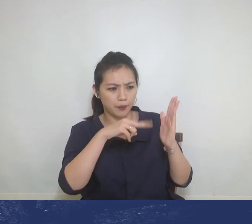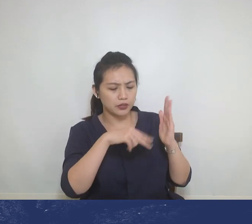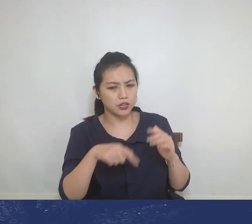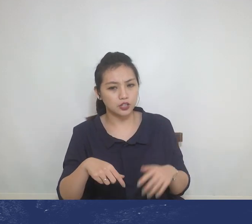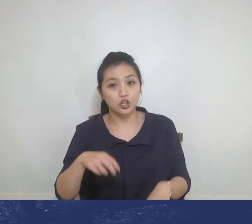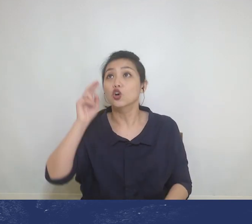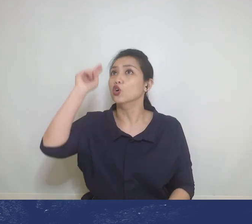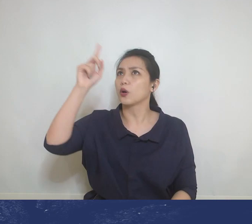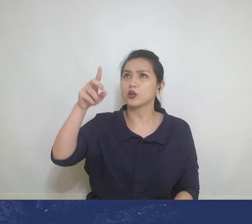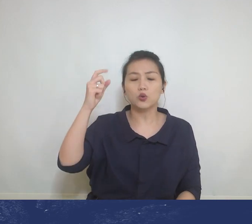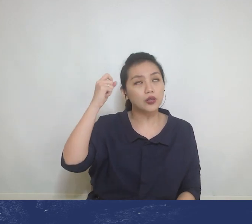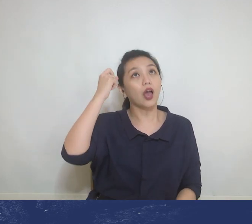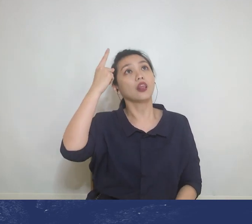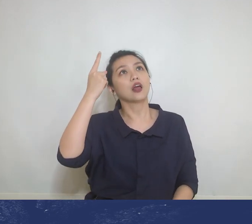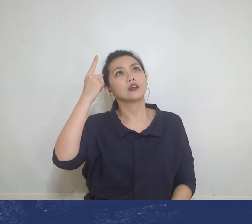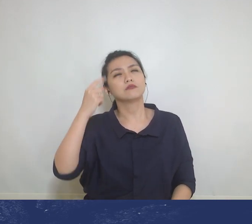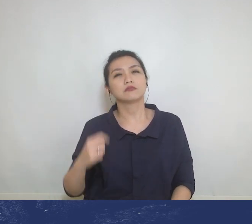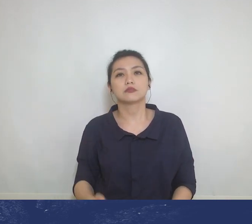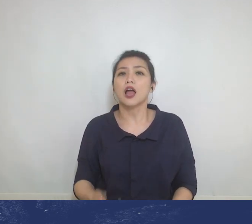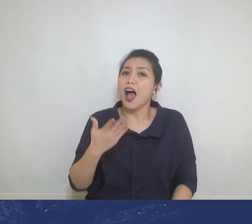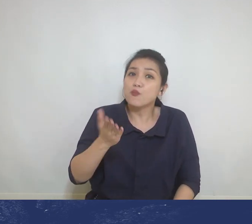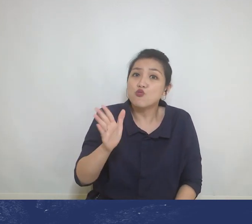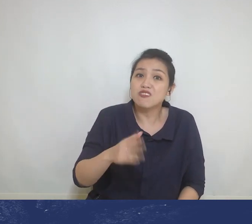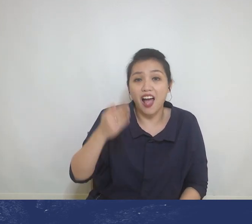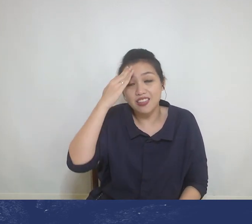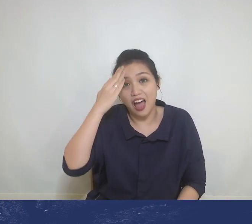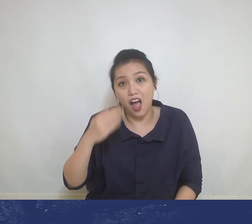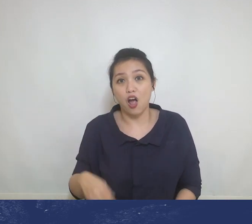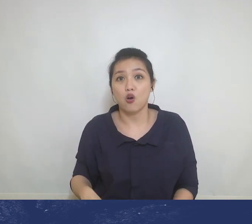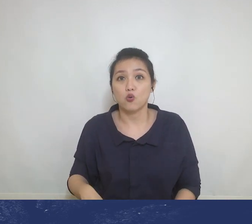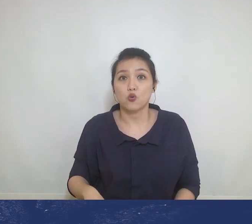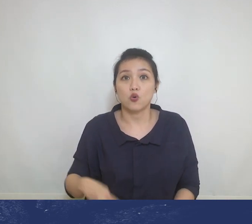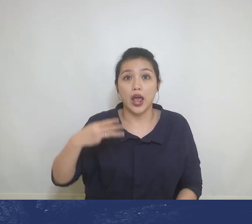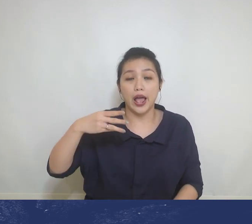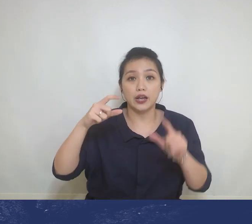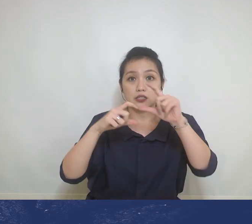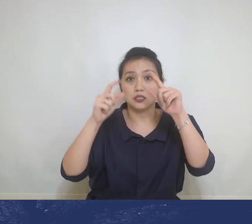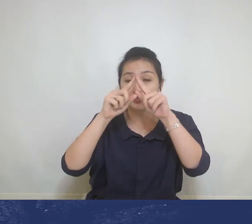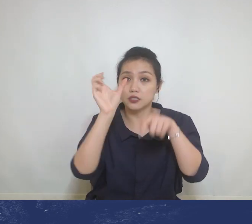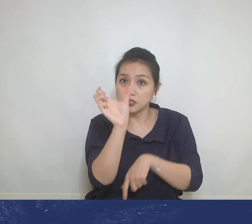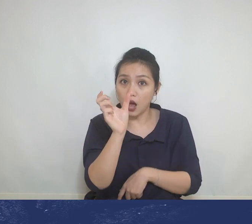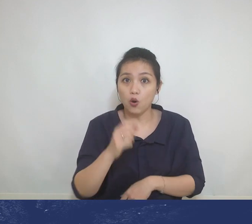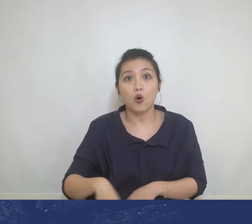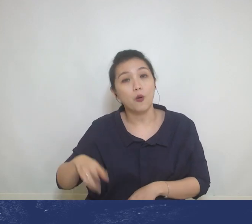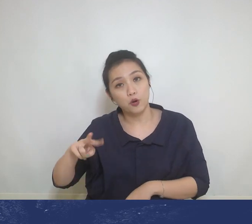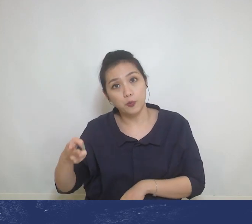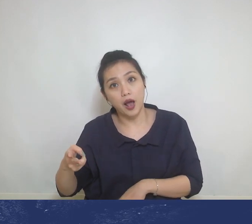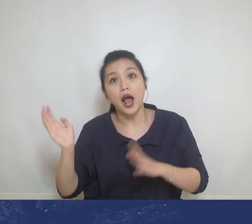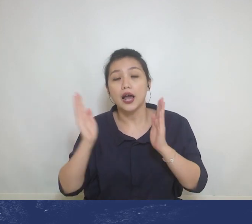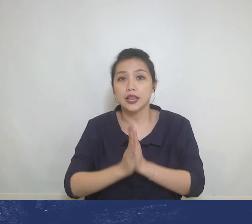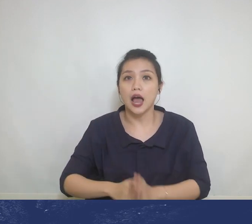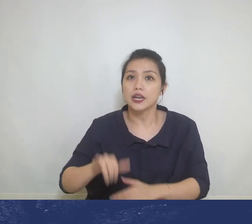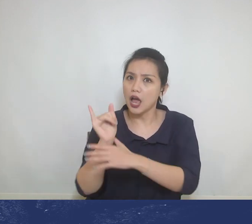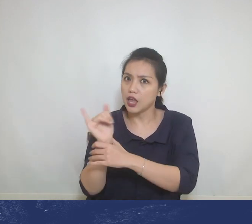ini, Tuhan tuh ngingetkan kepada saya, kamu mungkin gak tahu kapan berubahnya Esau, kapan bertobatnya Yakub. Tapi kalau kamu mau tahu ini